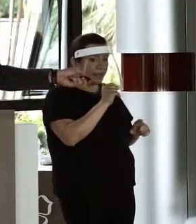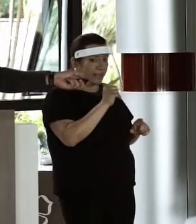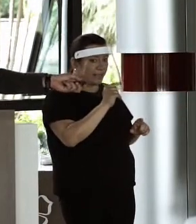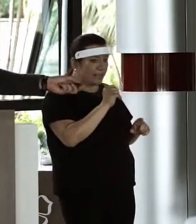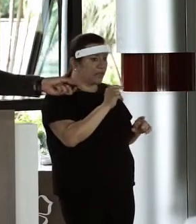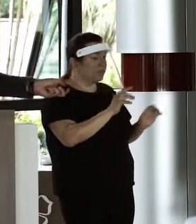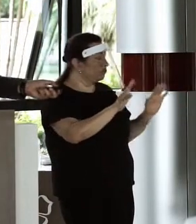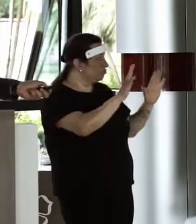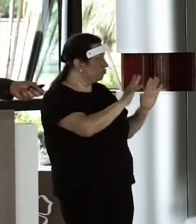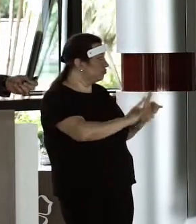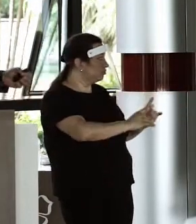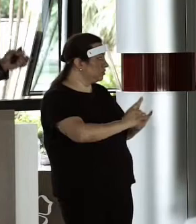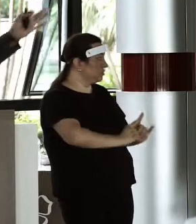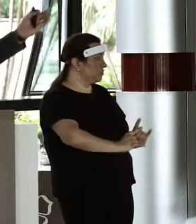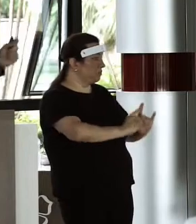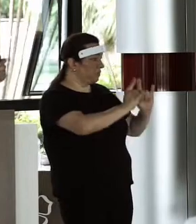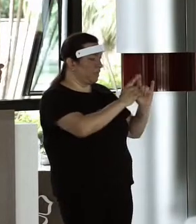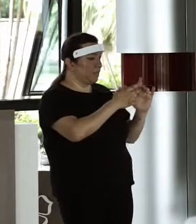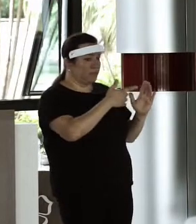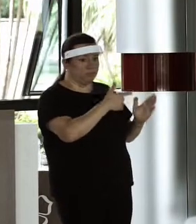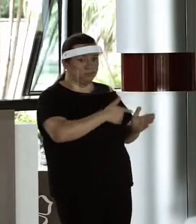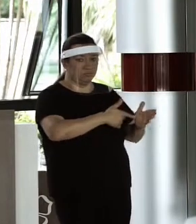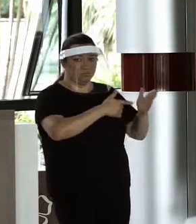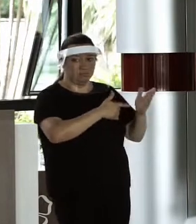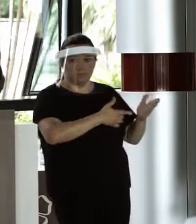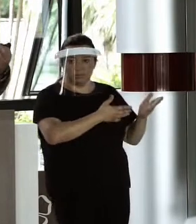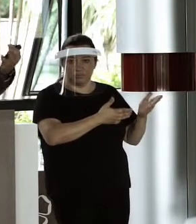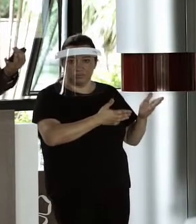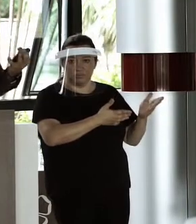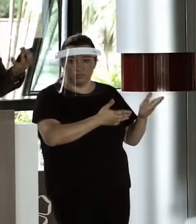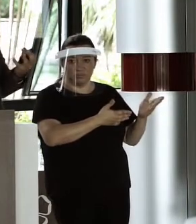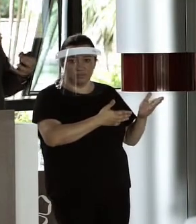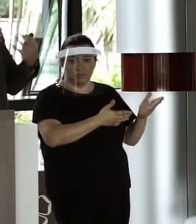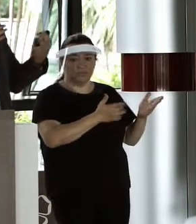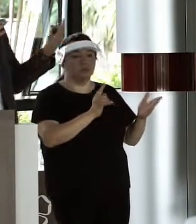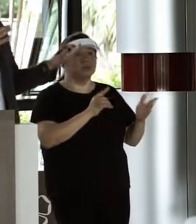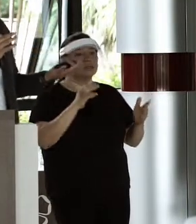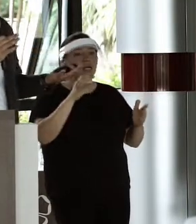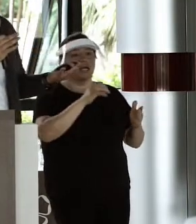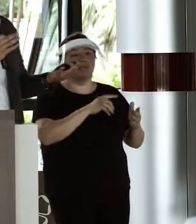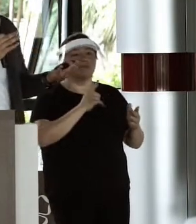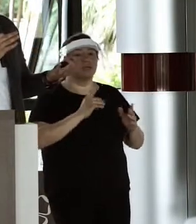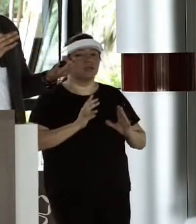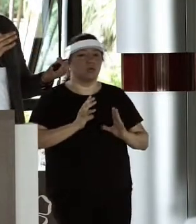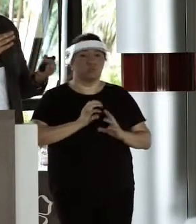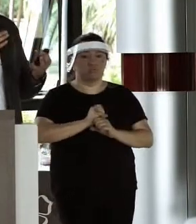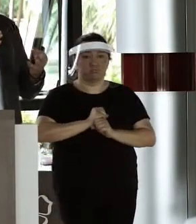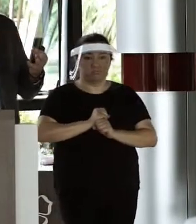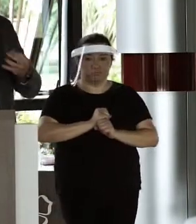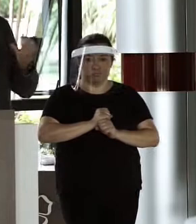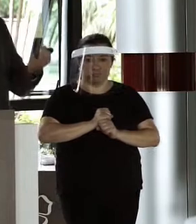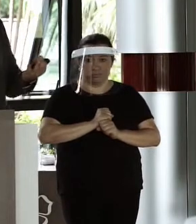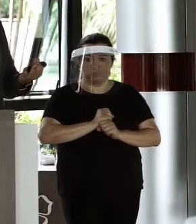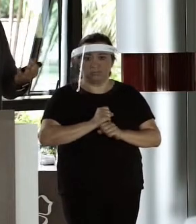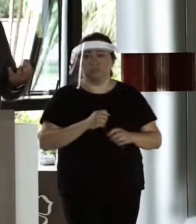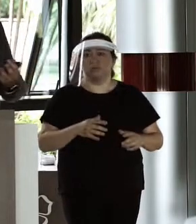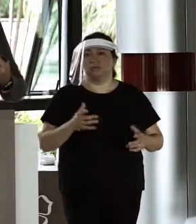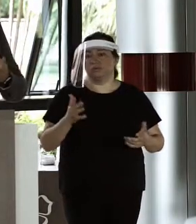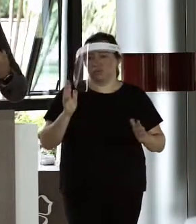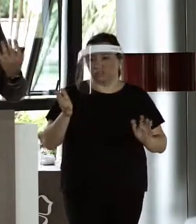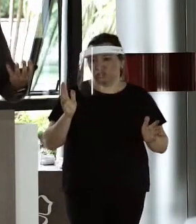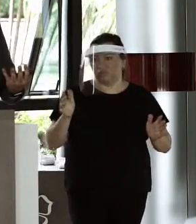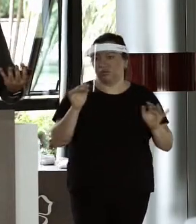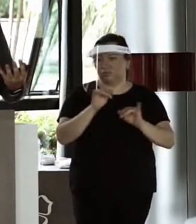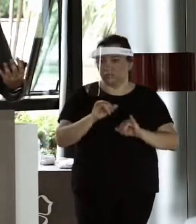análise de fachada, e aqui um exemplo da aplicação da termografia quantitativa, né, que, embora eu tenha falado que a